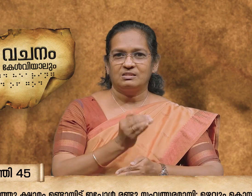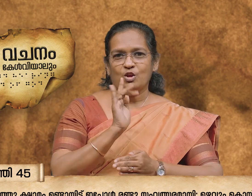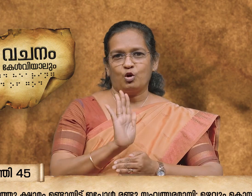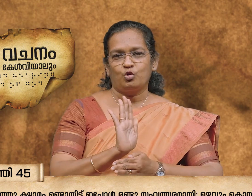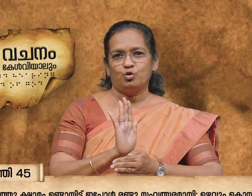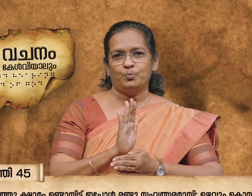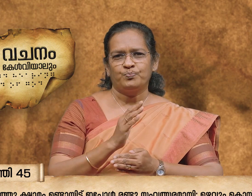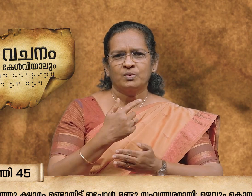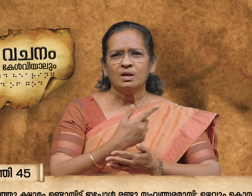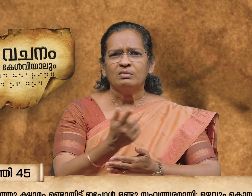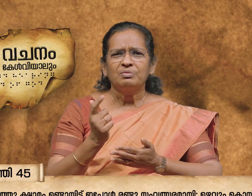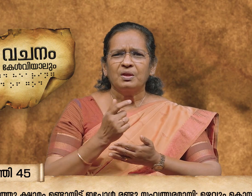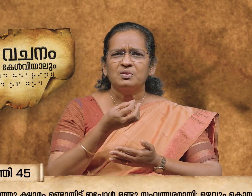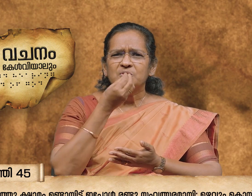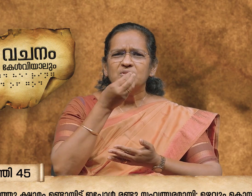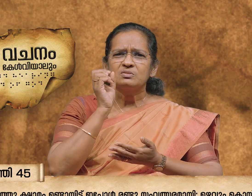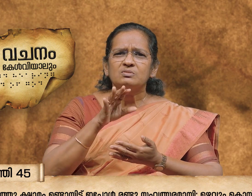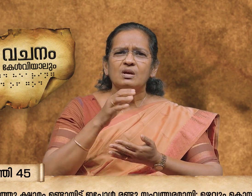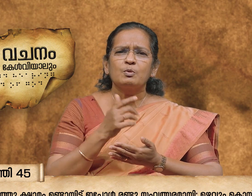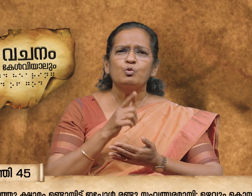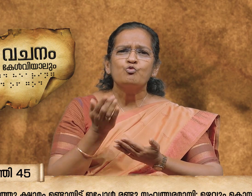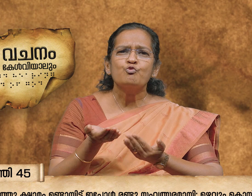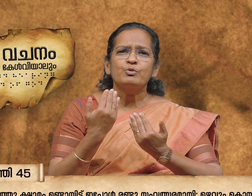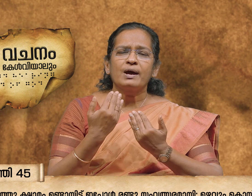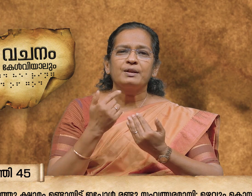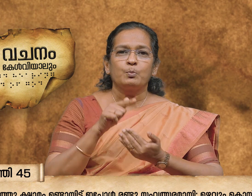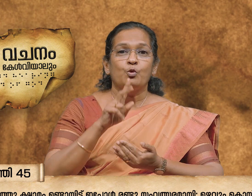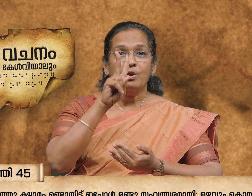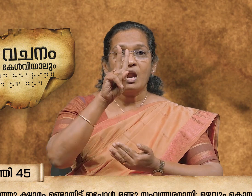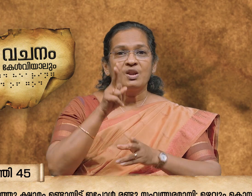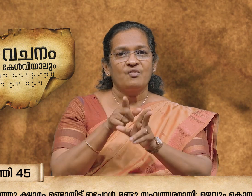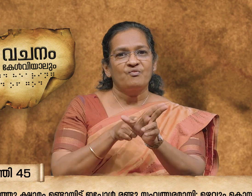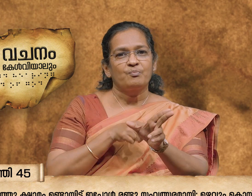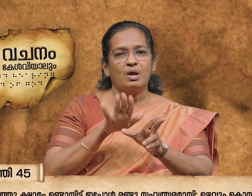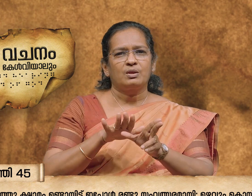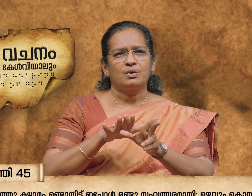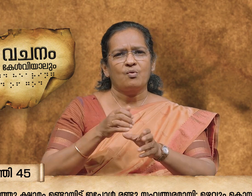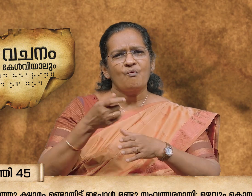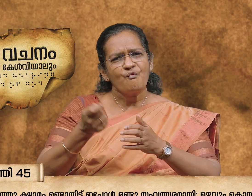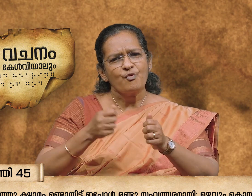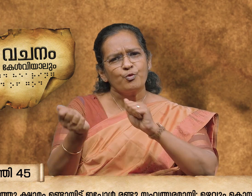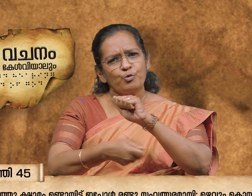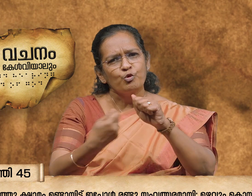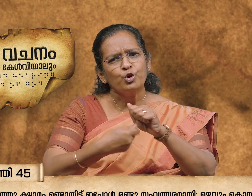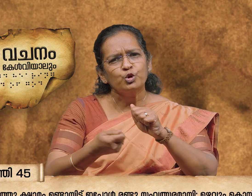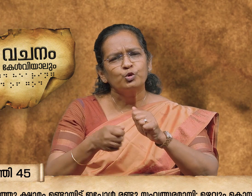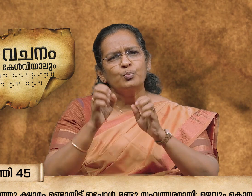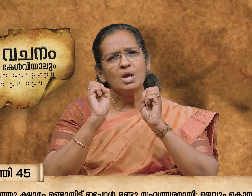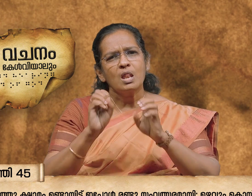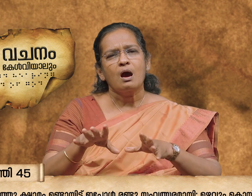ദേശത്ത് ക്ഷാമമുണ്ടായിട്ട് ഇപ്പോൾ 2 സംവത്സരമായി. ഉഴവും കൊയ്ത്തുമില്ലാത്ത 5 സംവത്സരം